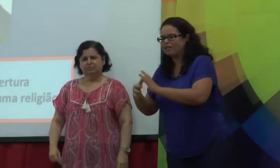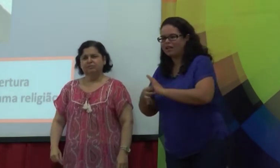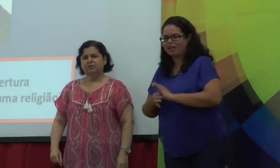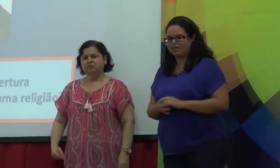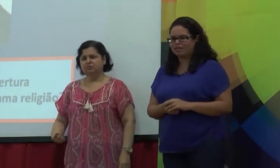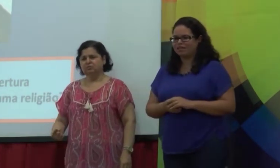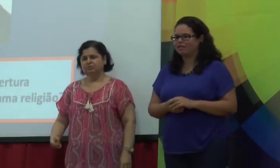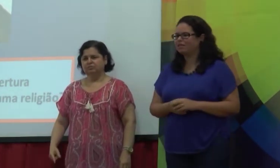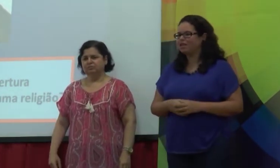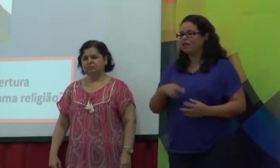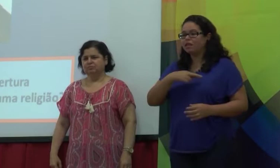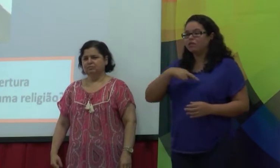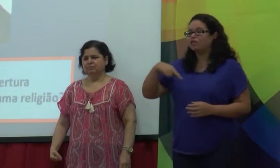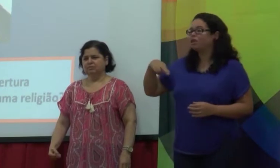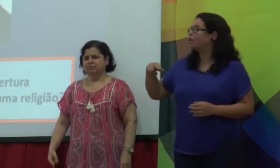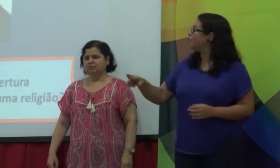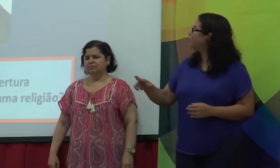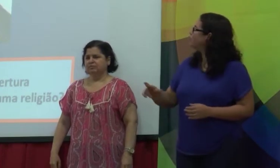nós, né?